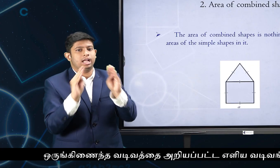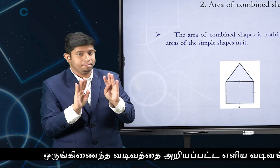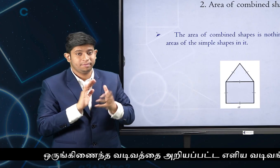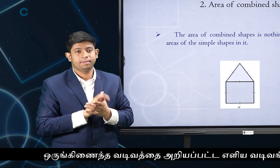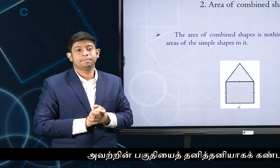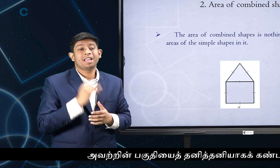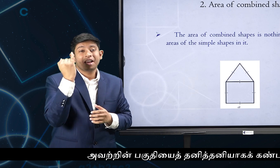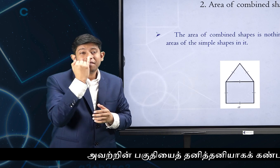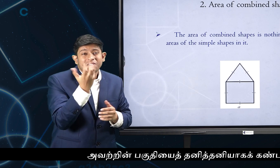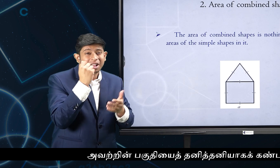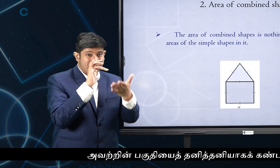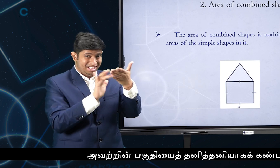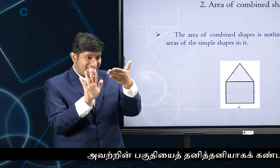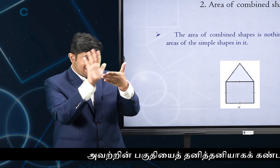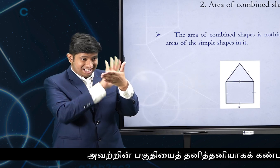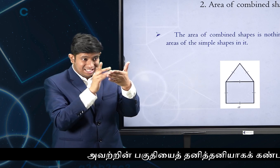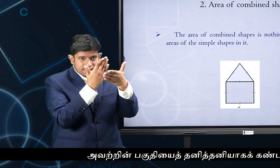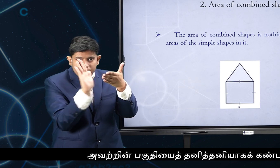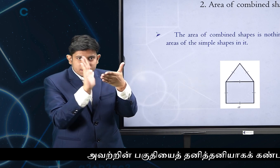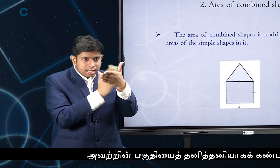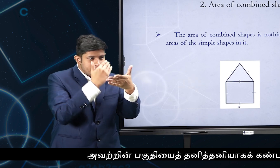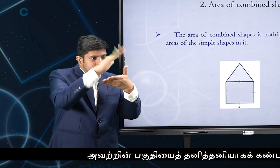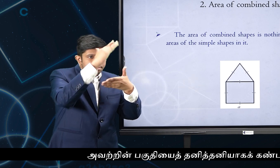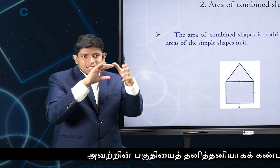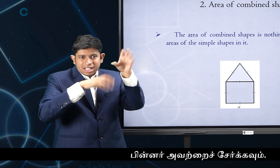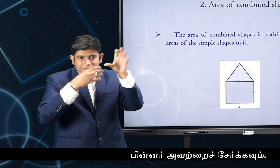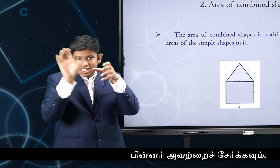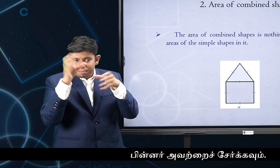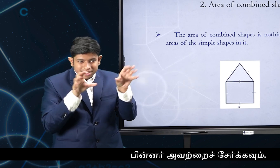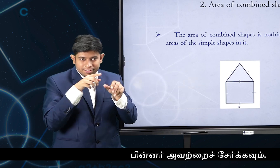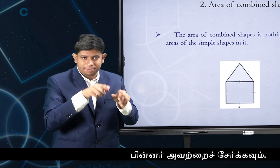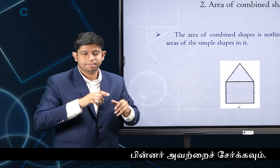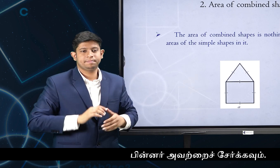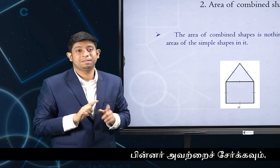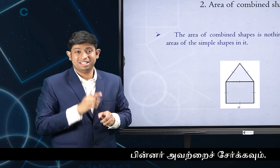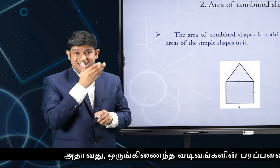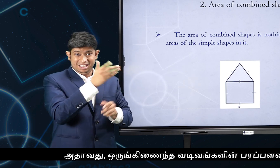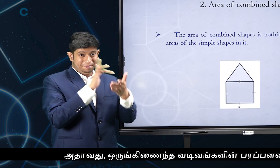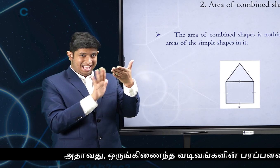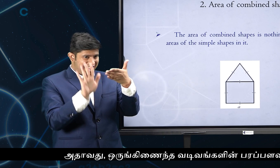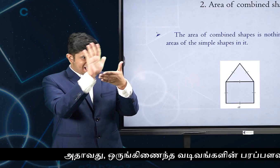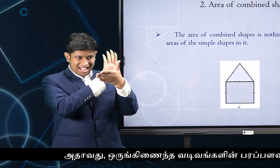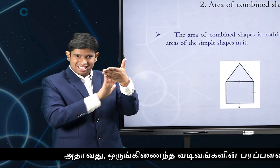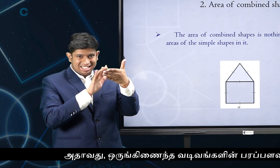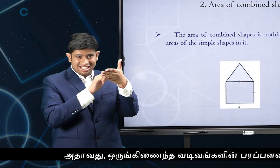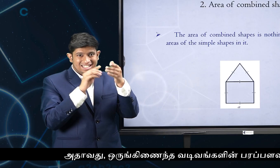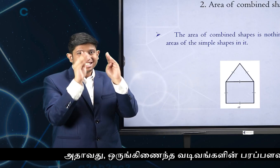பிரித்து அவற்றின் பகுதியை தனித்தனியாக கண்டறிந்து பின்னர் அவற்றை சேர்க்கவும். அதாவது ஒருங்கிணைந்த